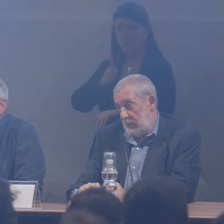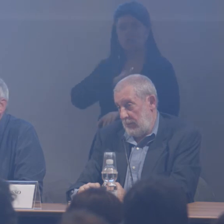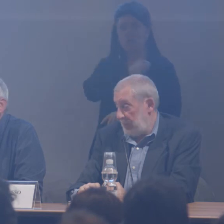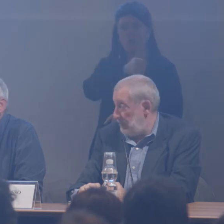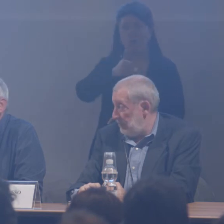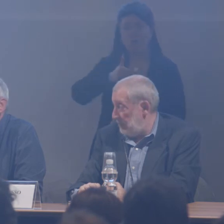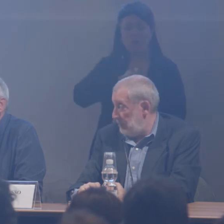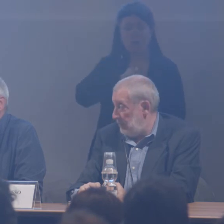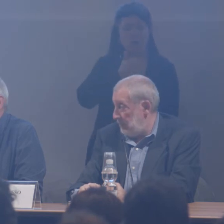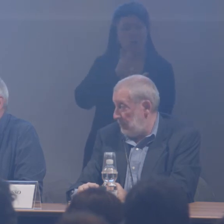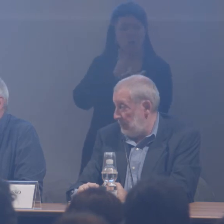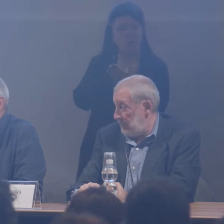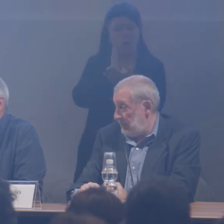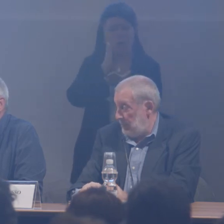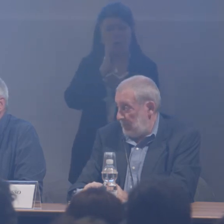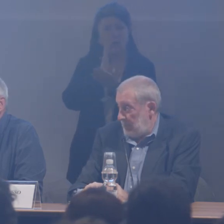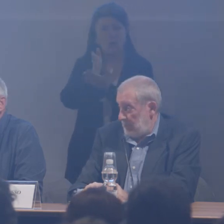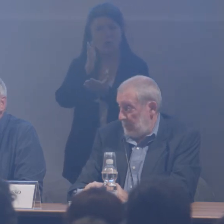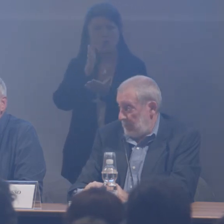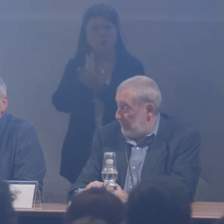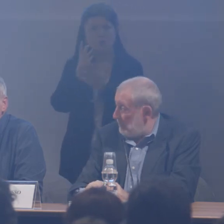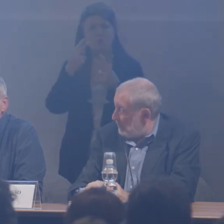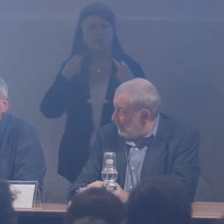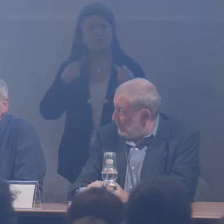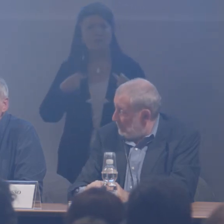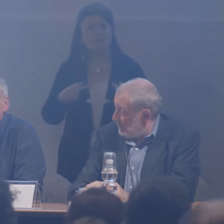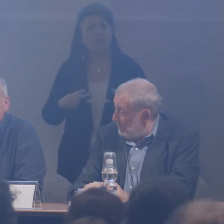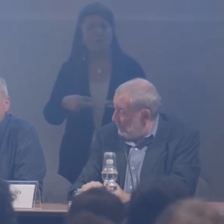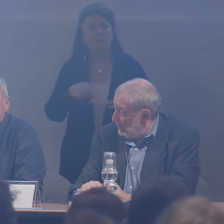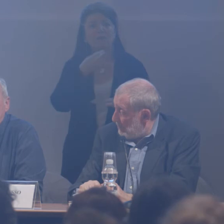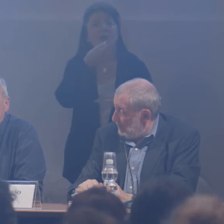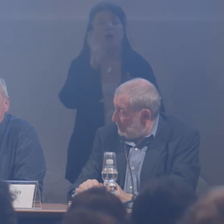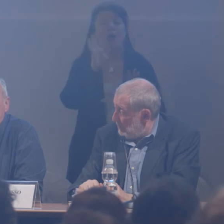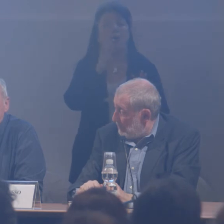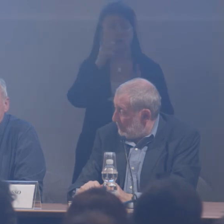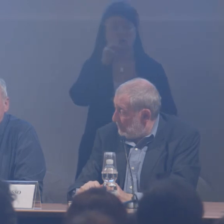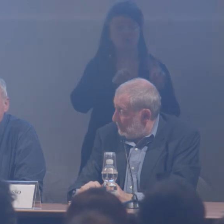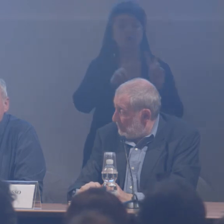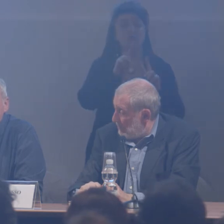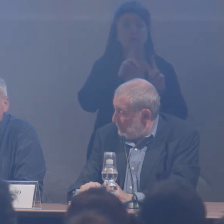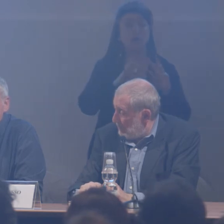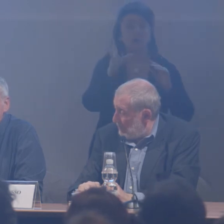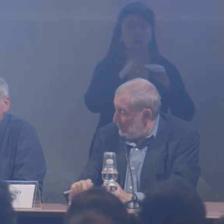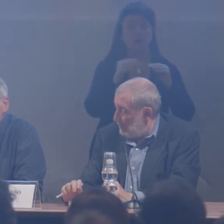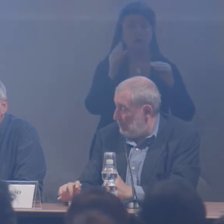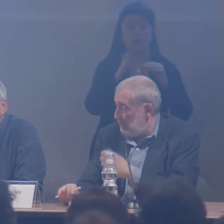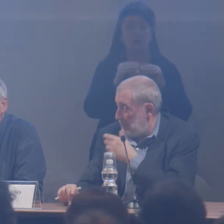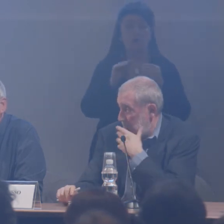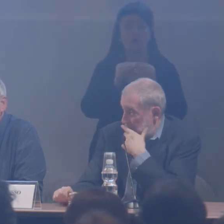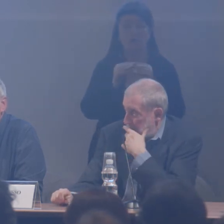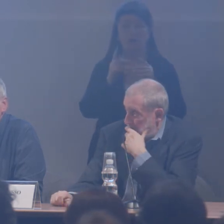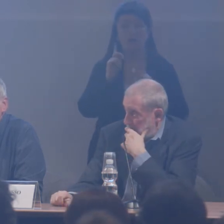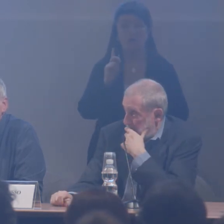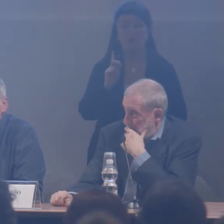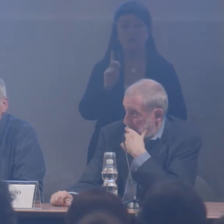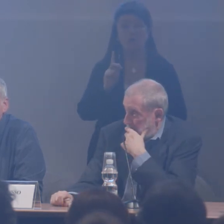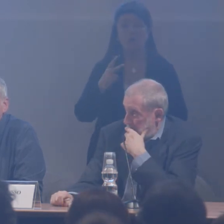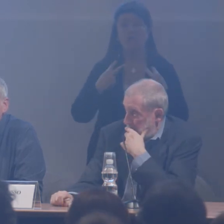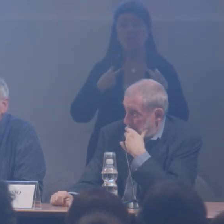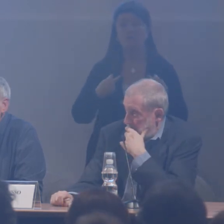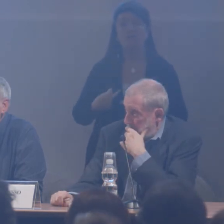tua vita, però sempre cercando di realizzare attraverso la tua vita